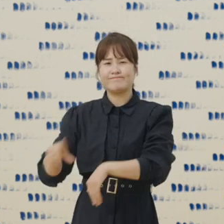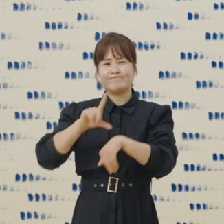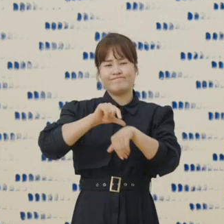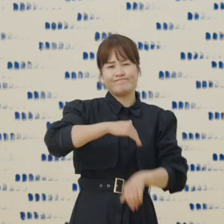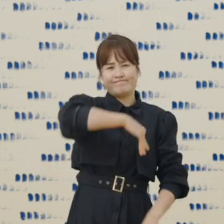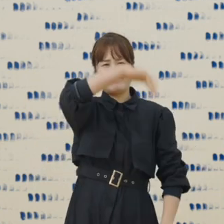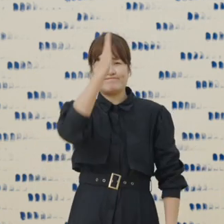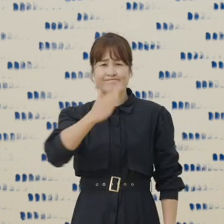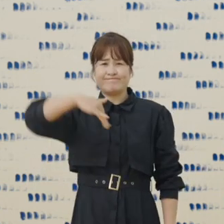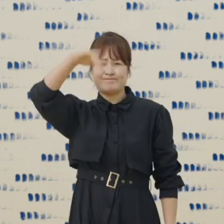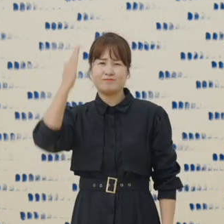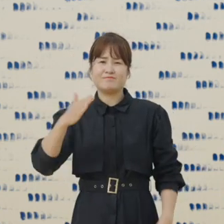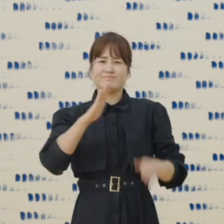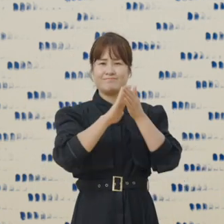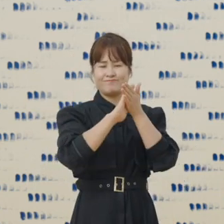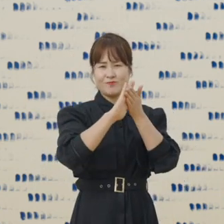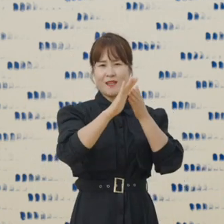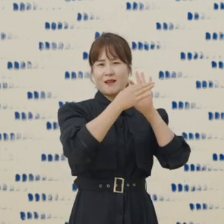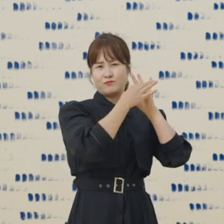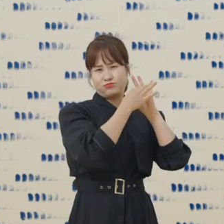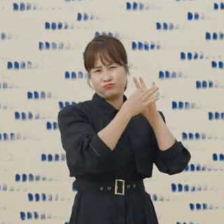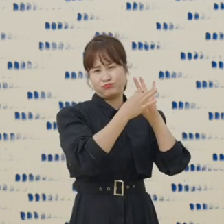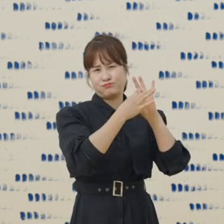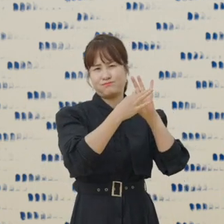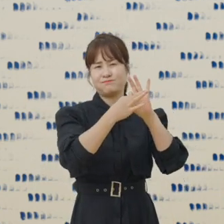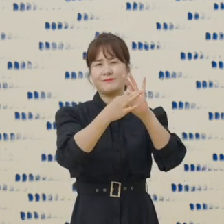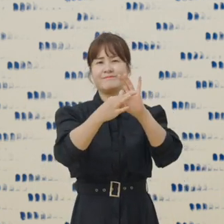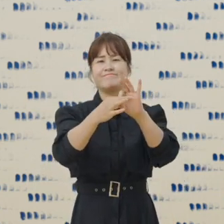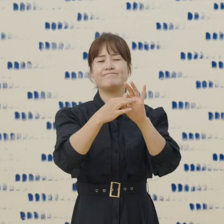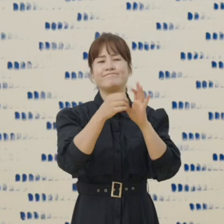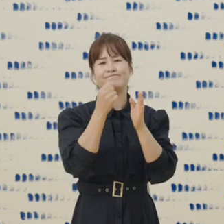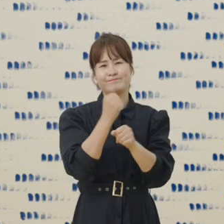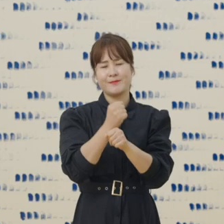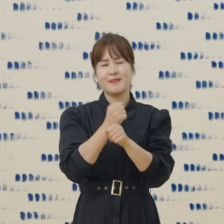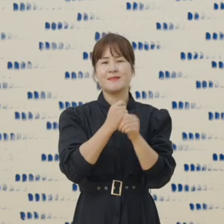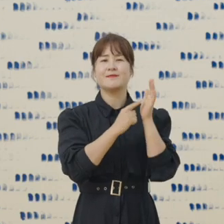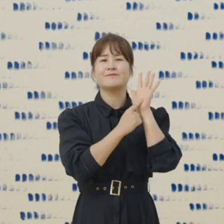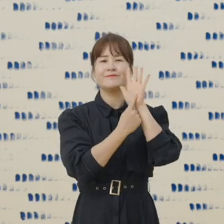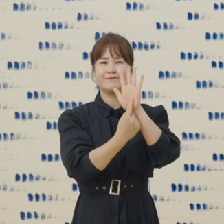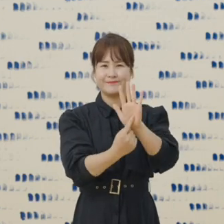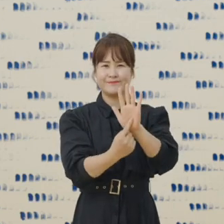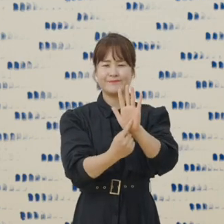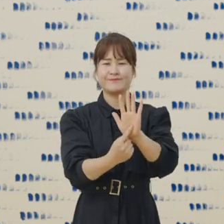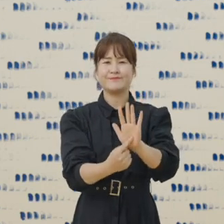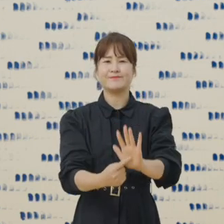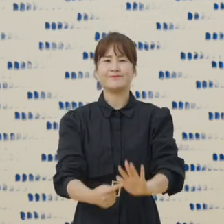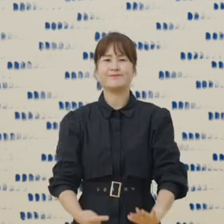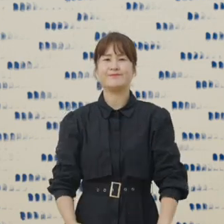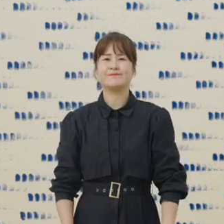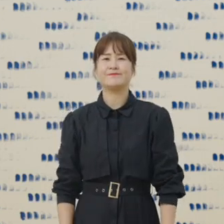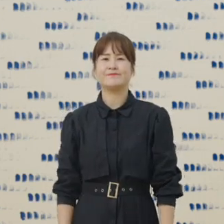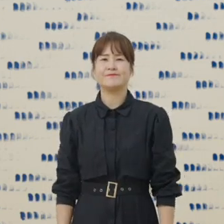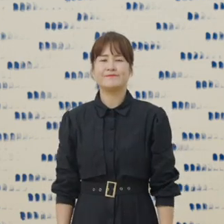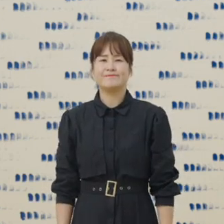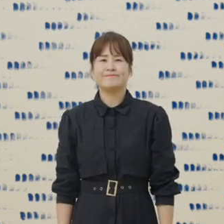것을 배제하고 시간의 리듬, 질서 있는 지속성을 작품에 나타냅니다.